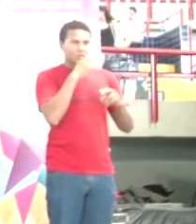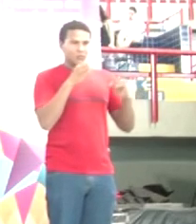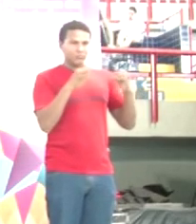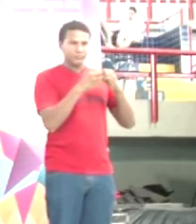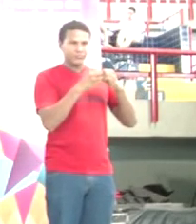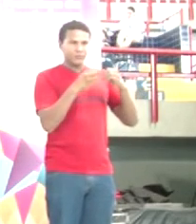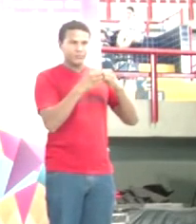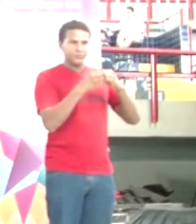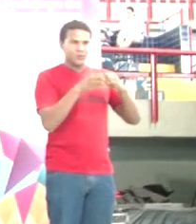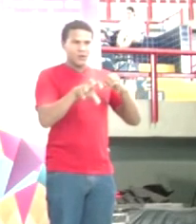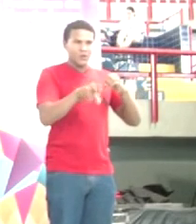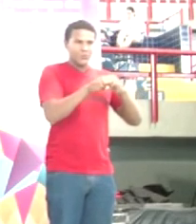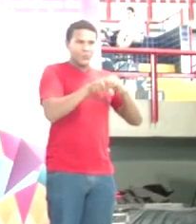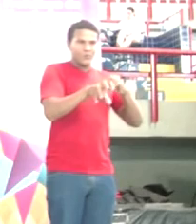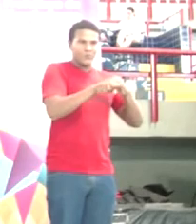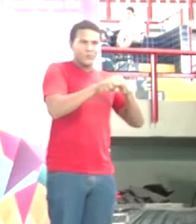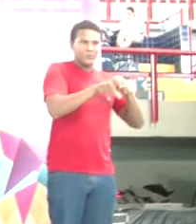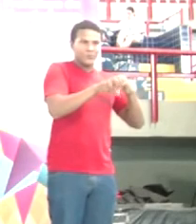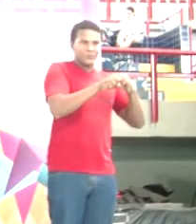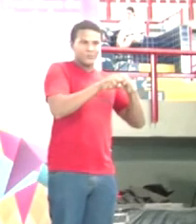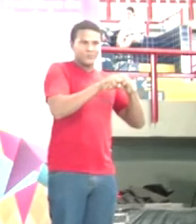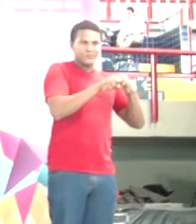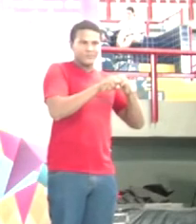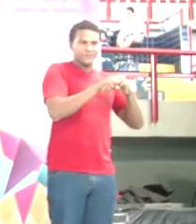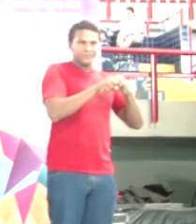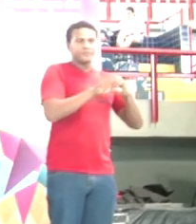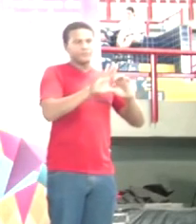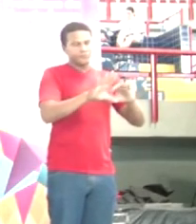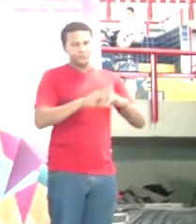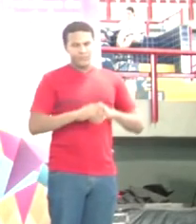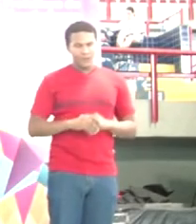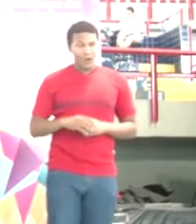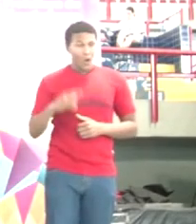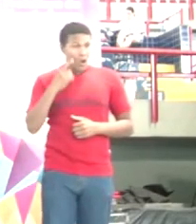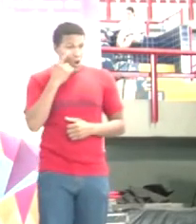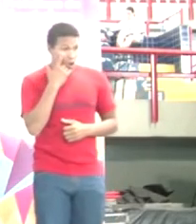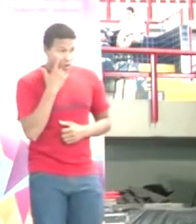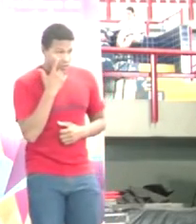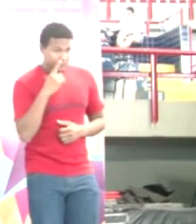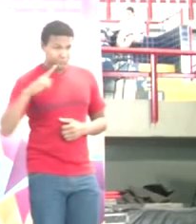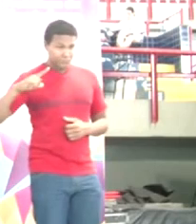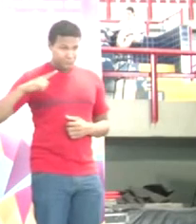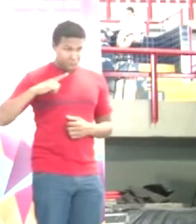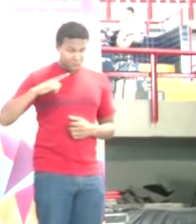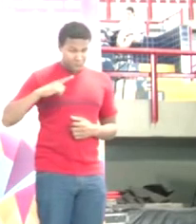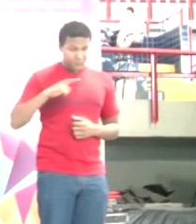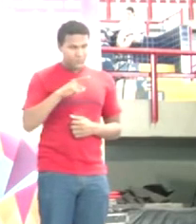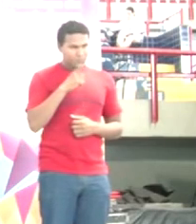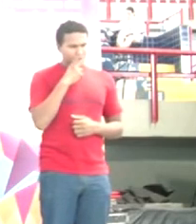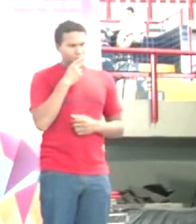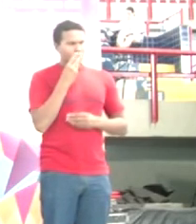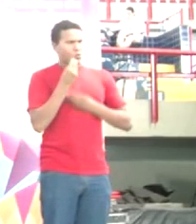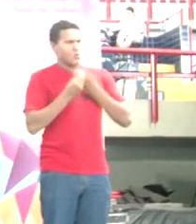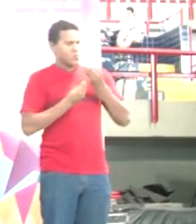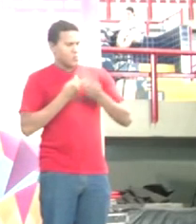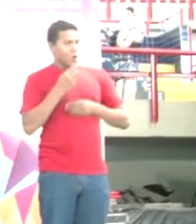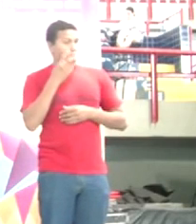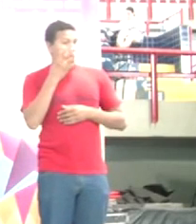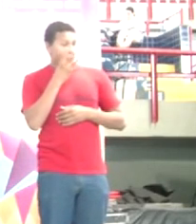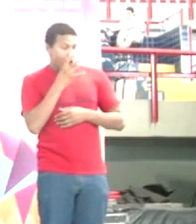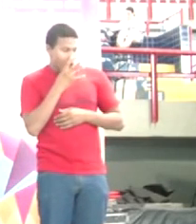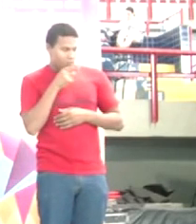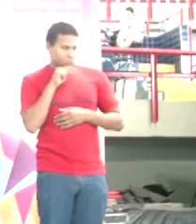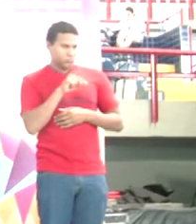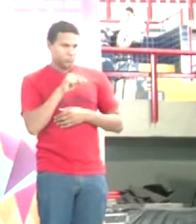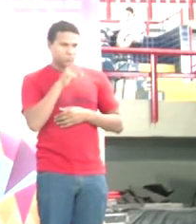Considerando o processo descrito, aí olha como manda a questão, considerando o processo descrito com o rendimento